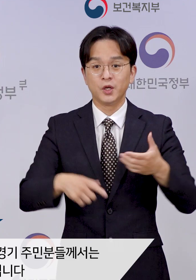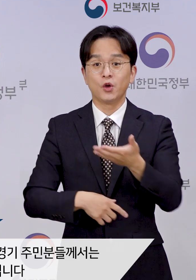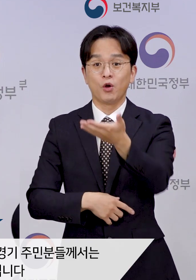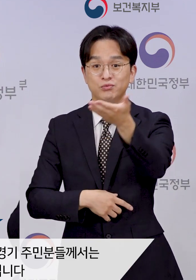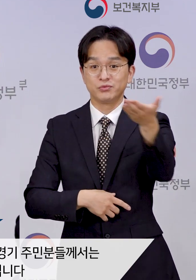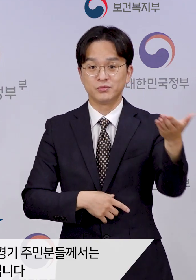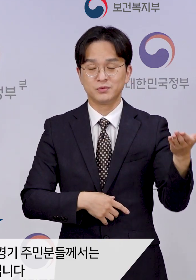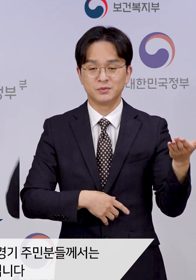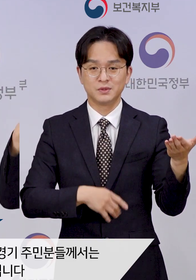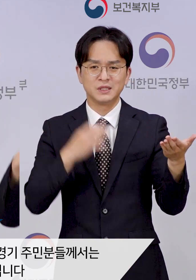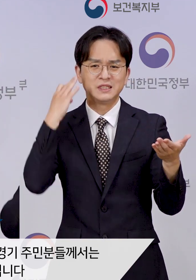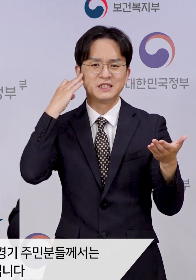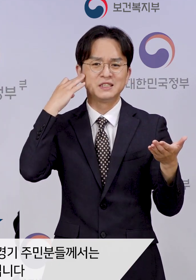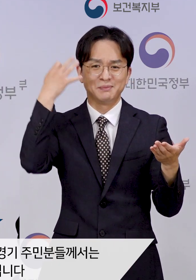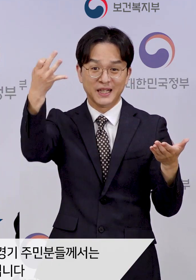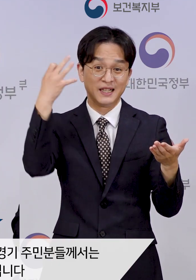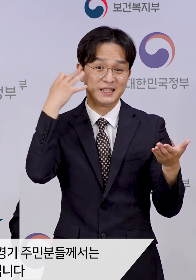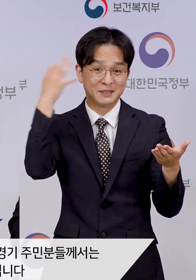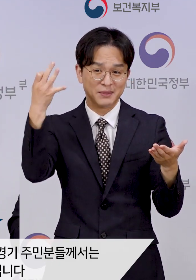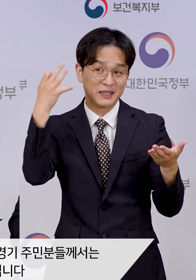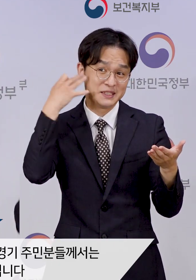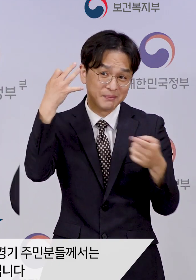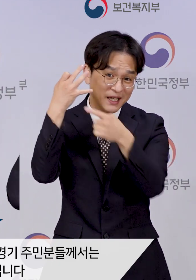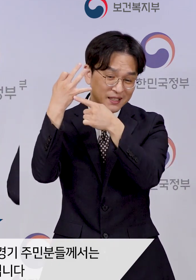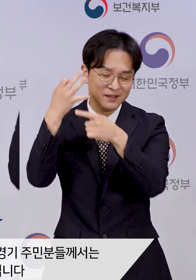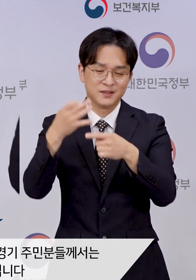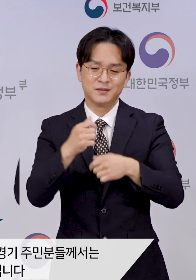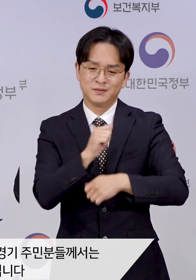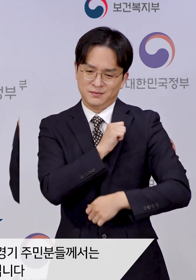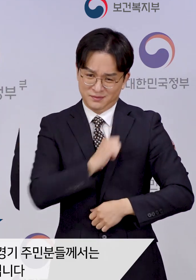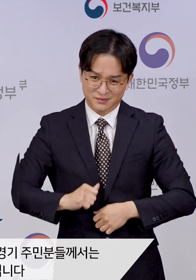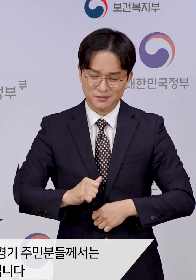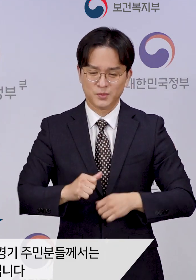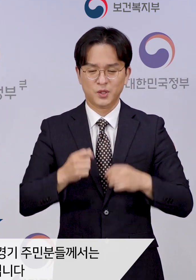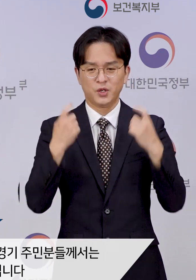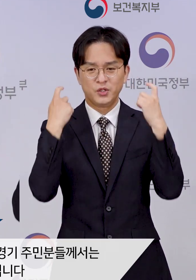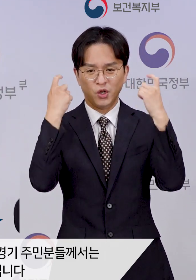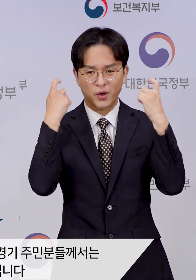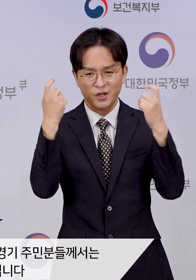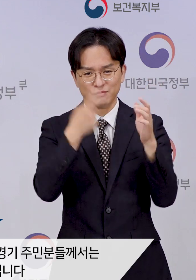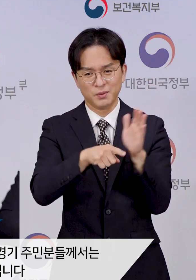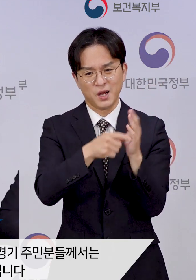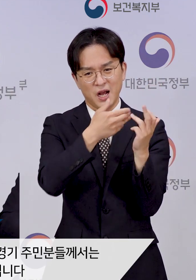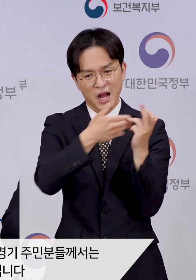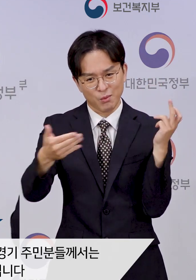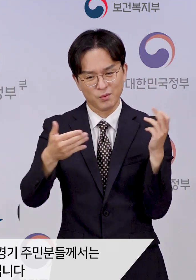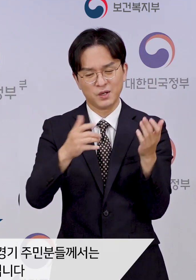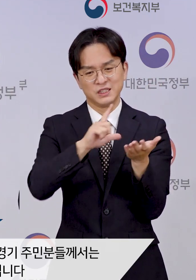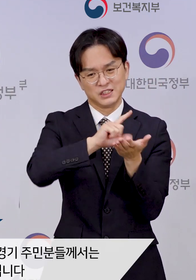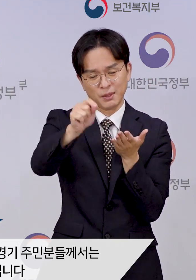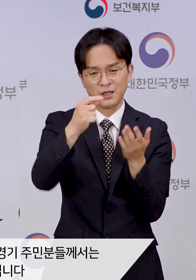경기 주민들 분께서는 앞으로 2주간은 다른 지역으로 이동하지 않기를 부탁드립니다.